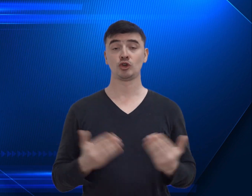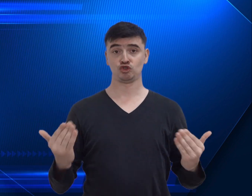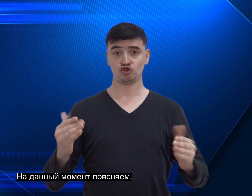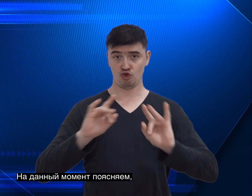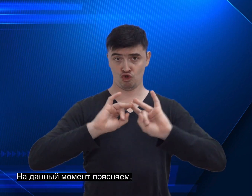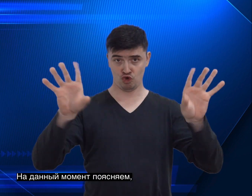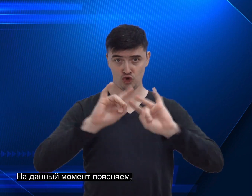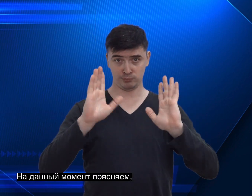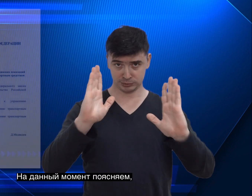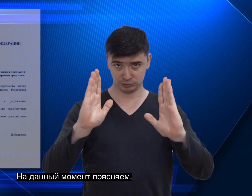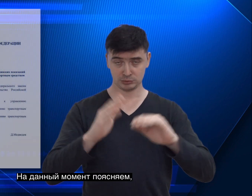Продолжение